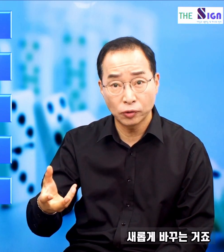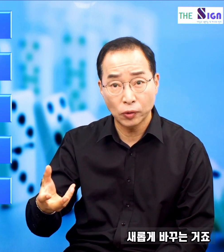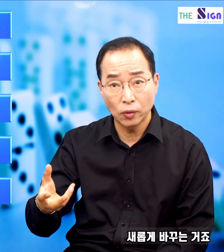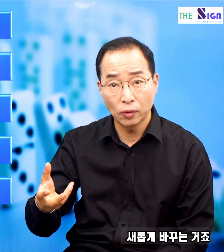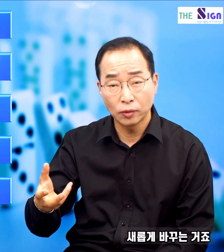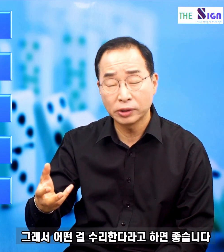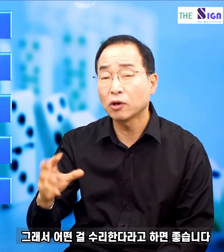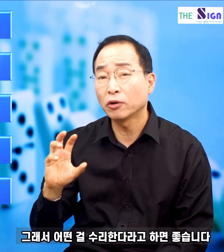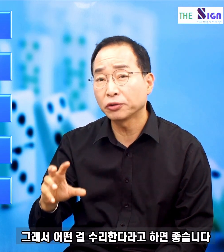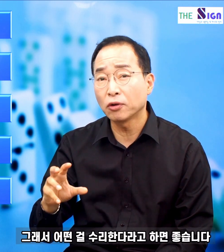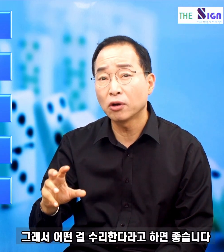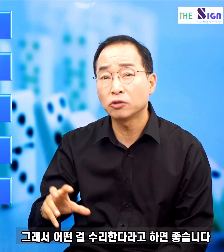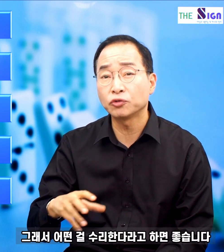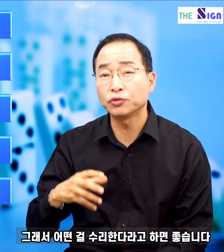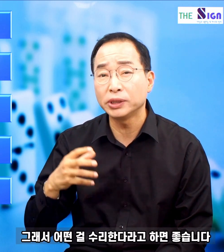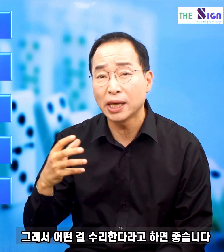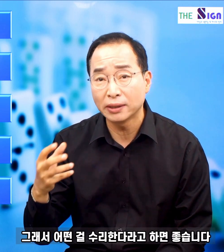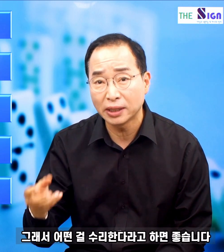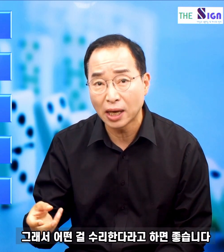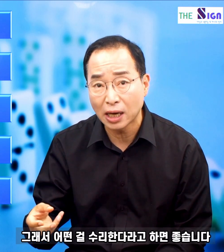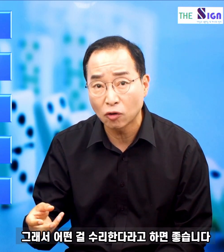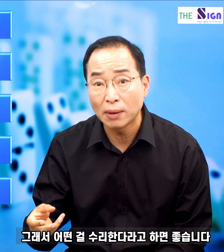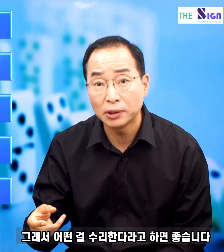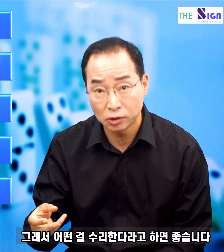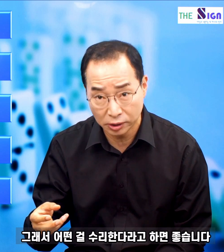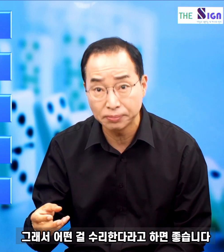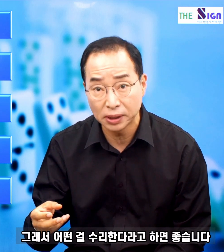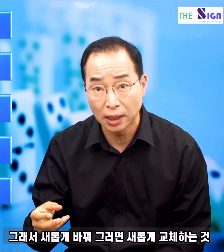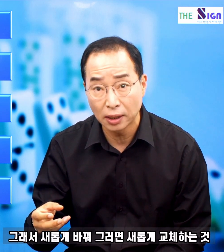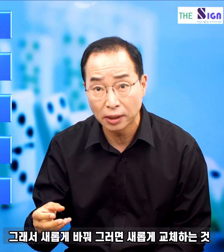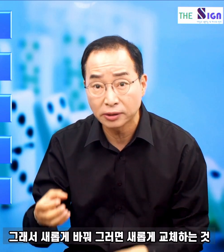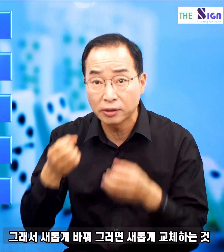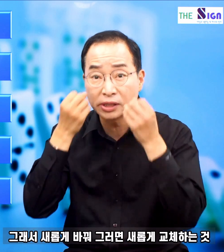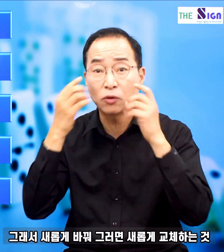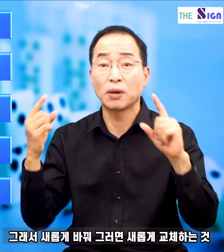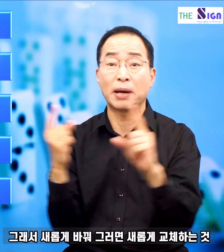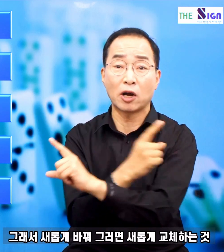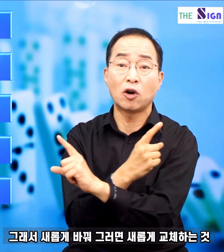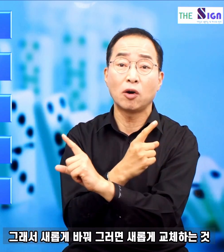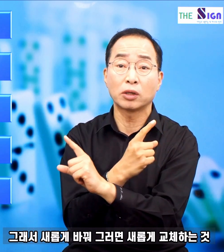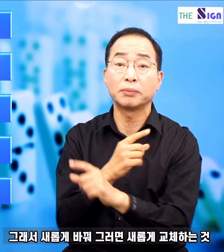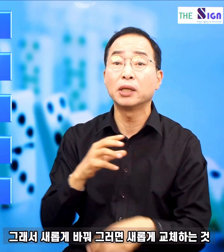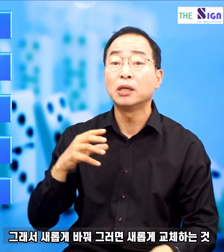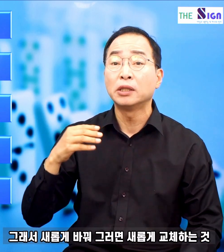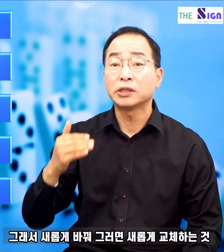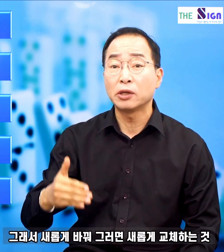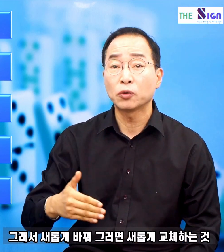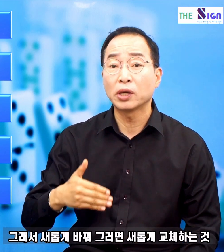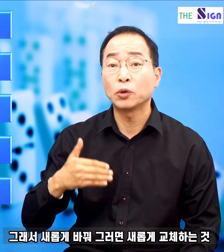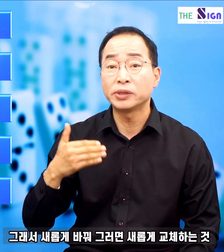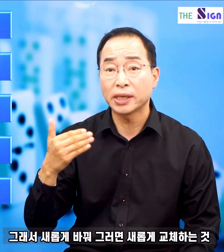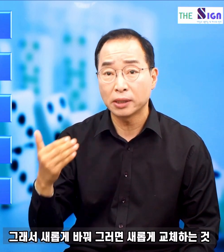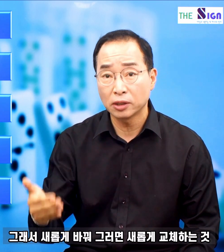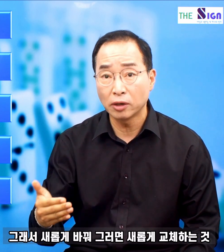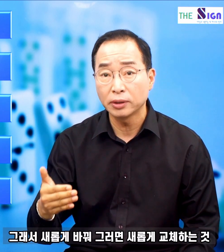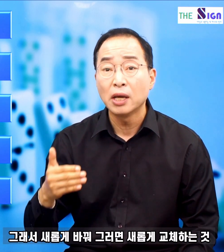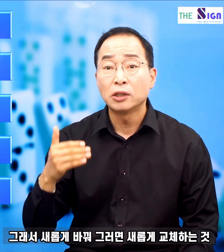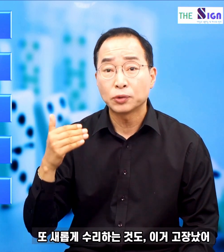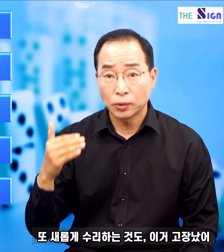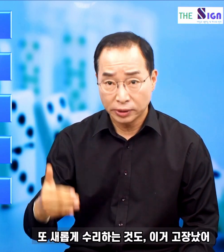거죠. 그래서 어떤 걸 수리한다라고 하면 씁니다. 그래서 새롭게 바꿔 그러면 새롭게 교체하는 것, 또